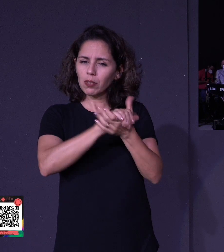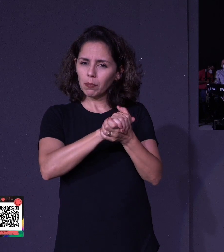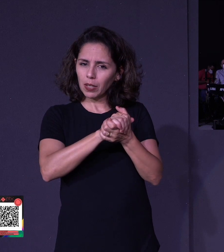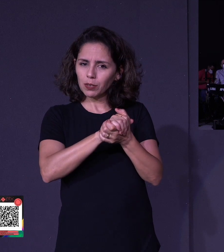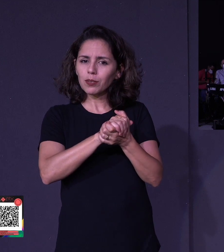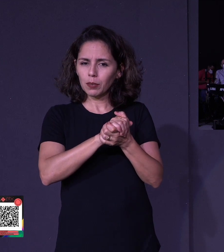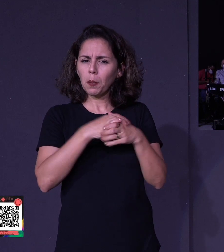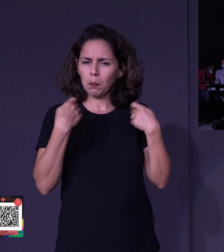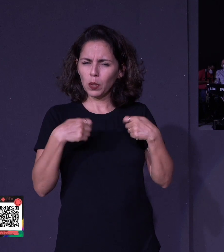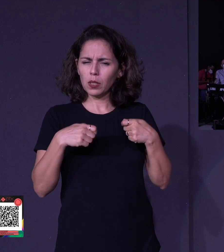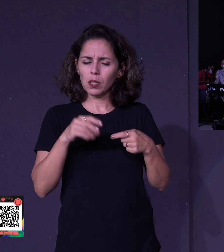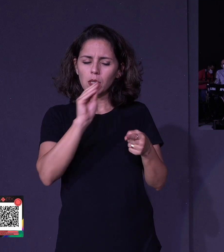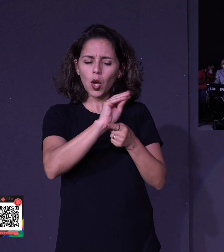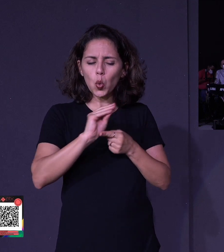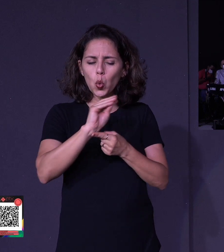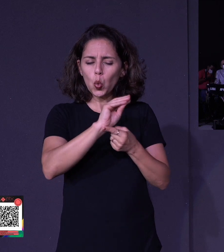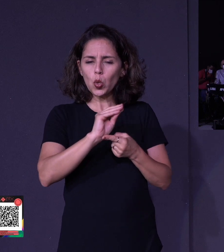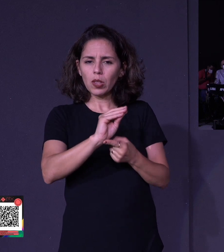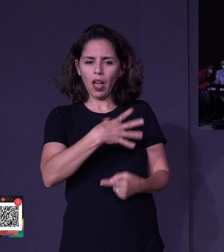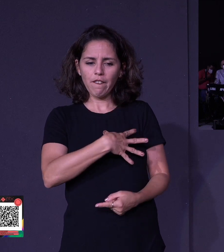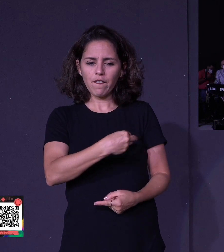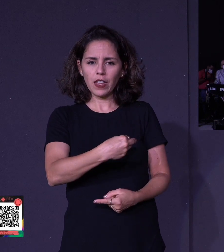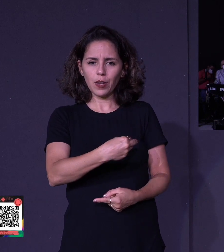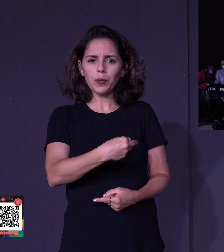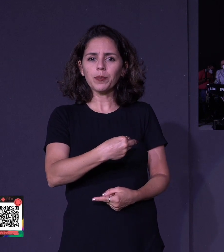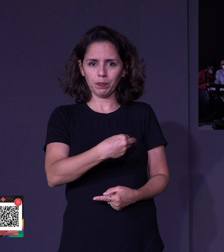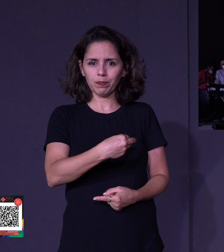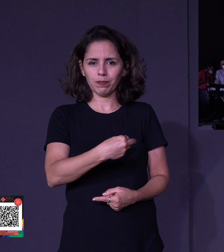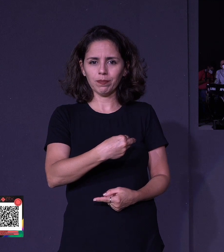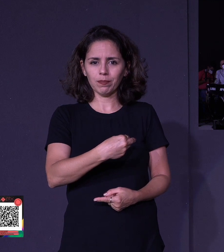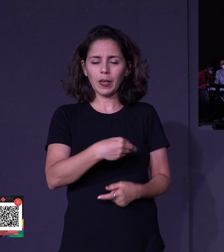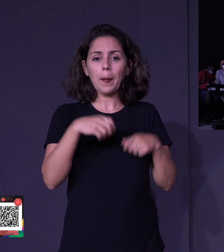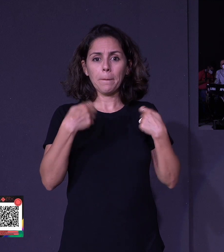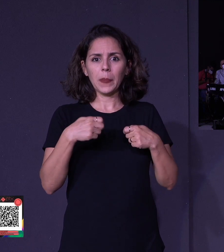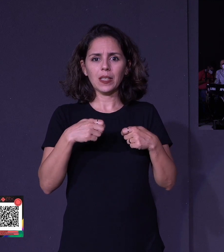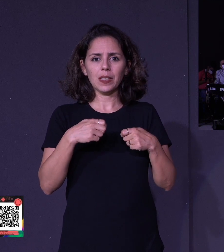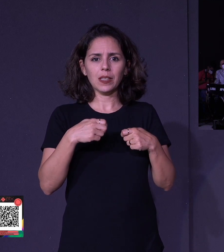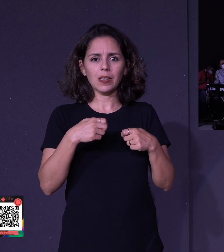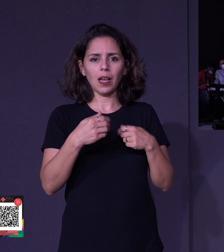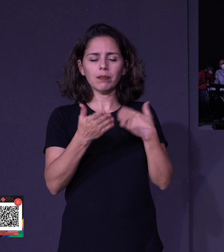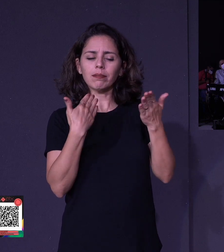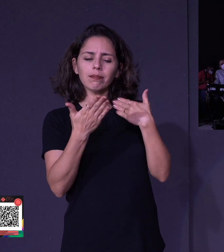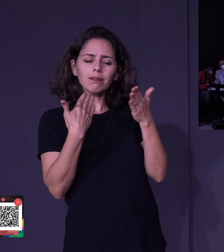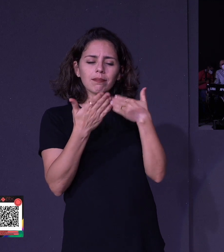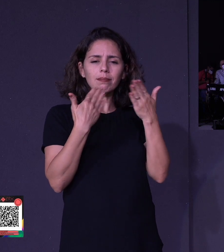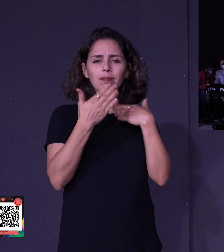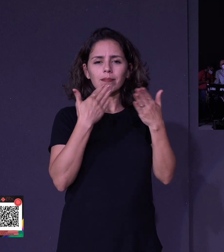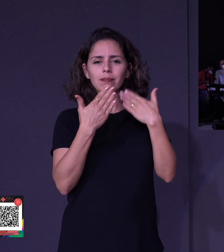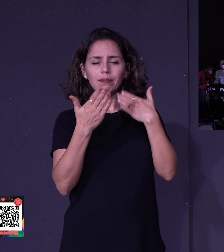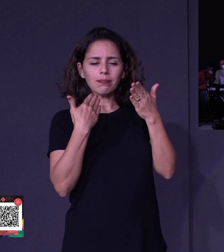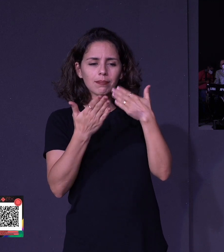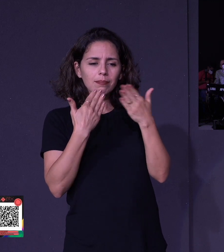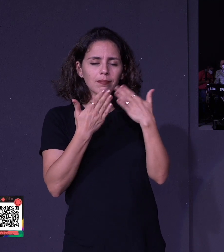filhos. Não deixe em hipótese alguma o diálogo, o respeito, o carinho, a atenção, a atração, o amor